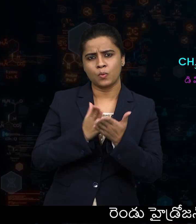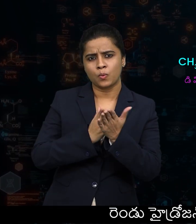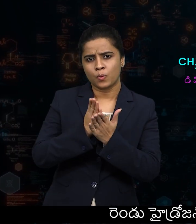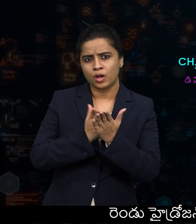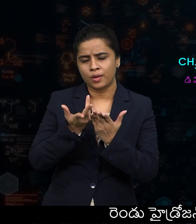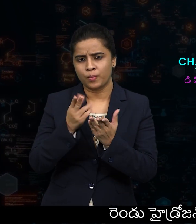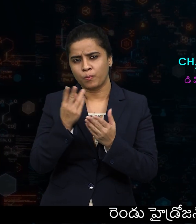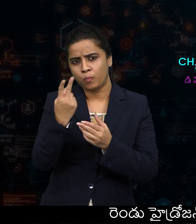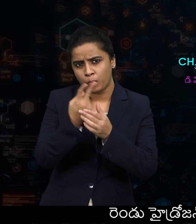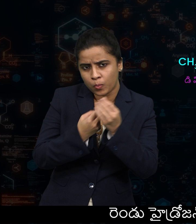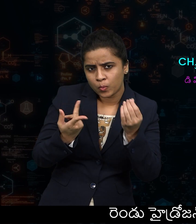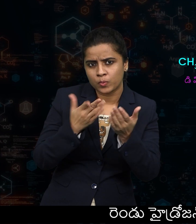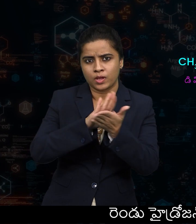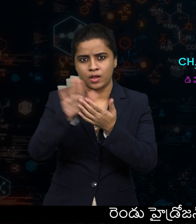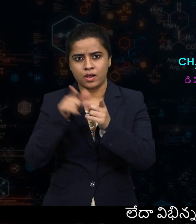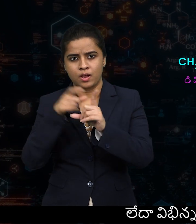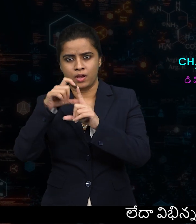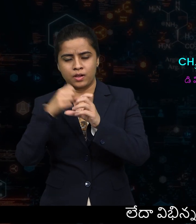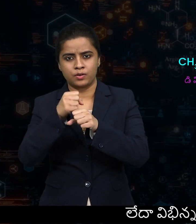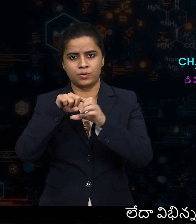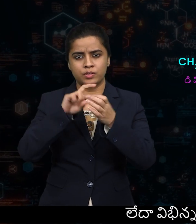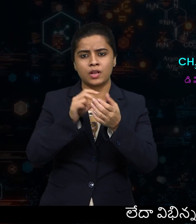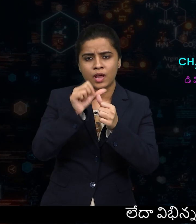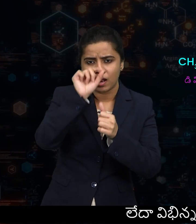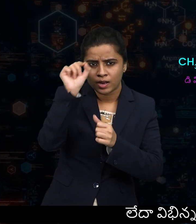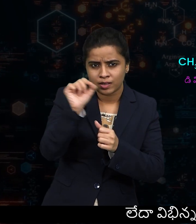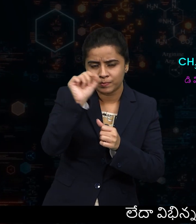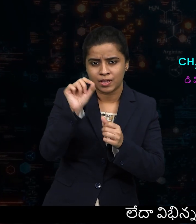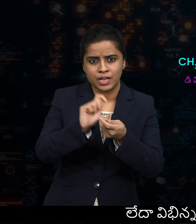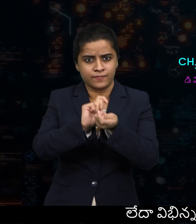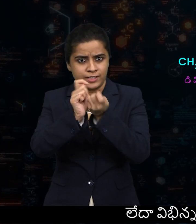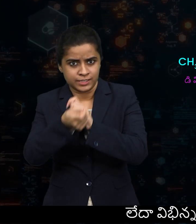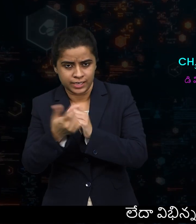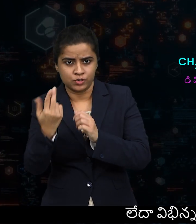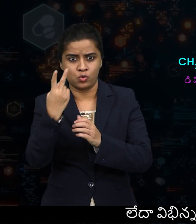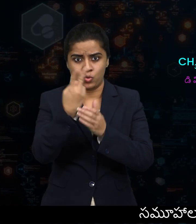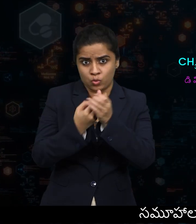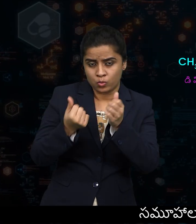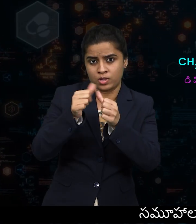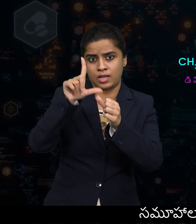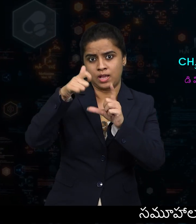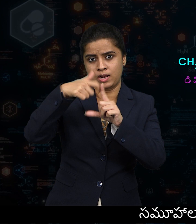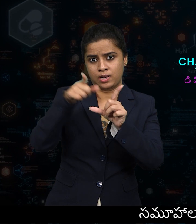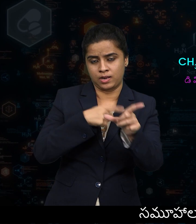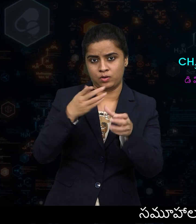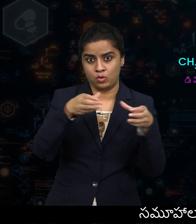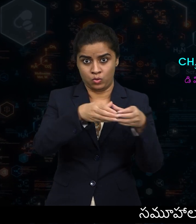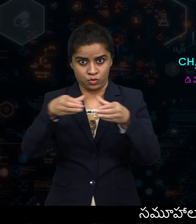పరమాణువులు ఒకే విధంగా లేదా విభిన్నంగా ఉండే రెండు ఆల్కైల్ సమూహాలచే భర్తీ